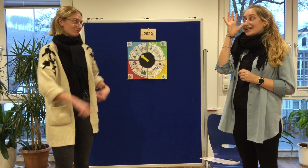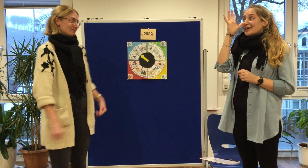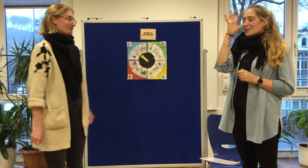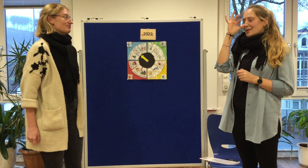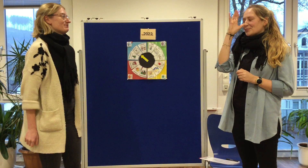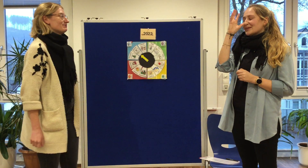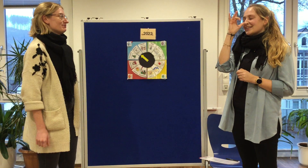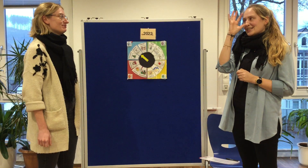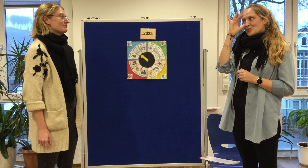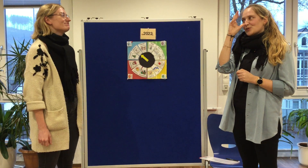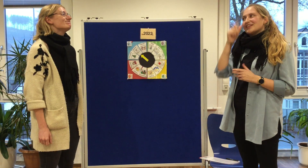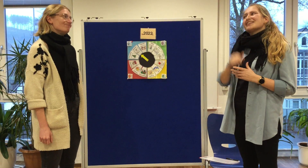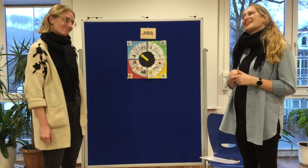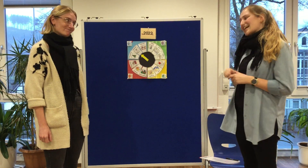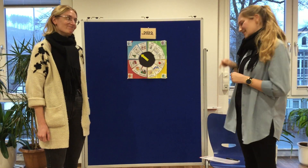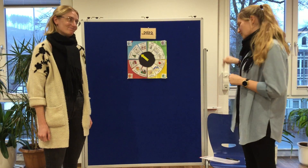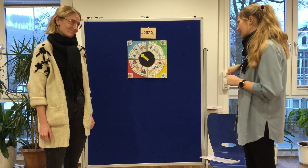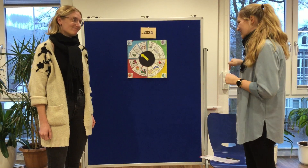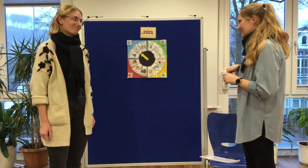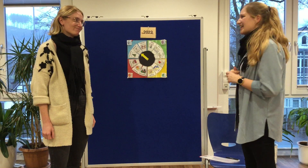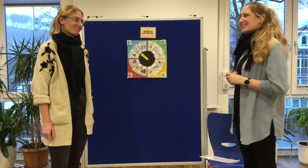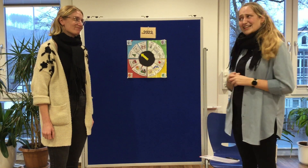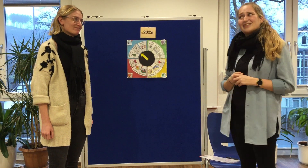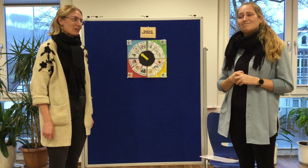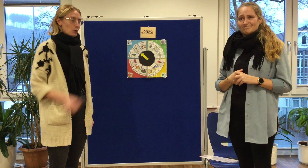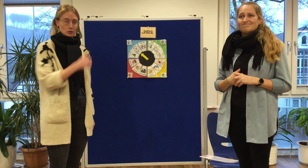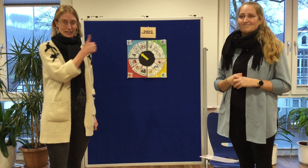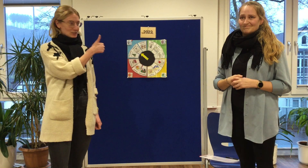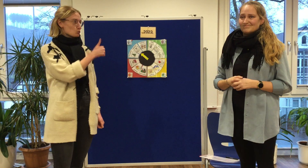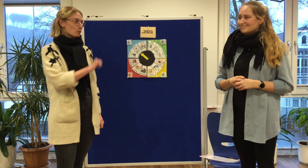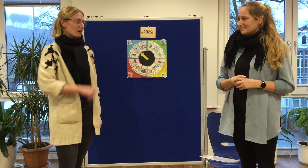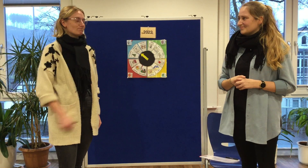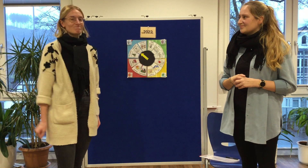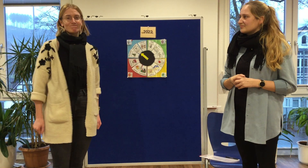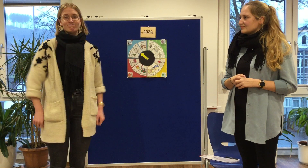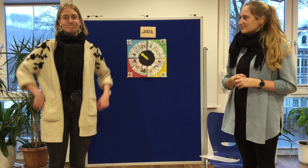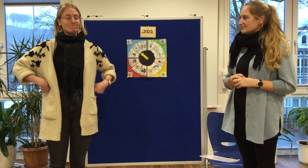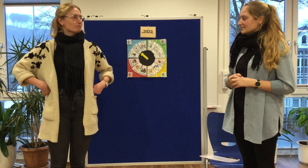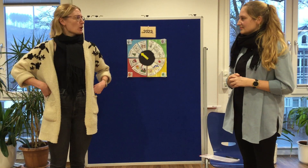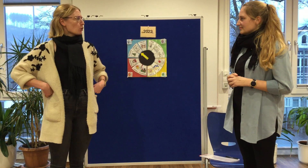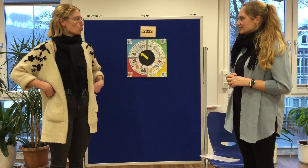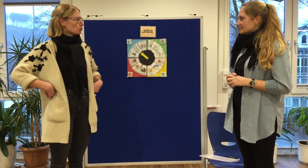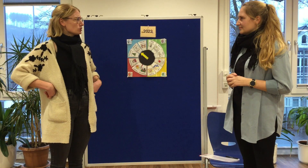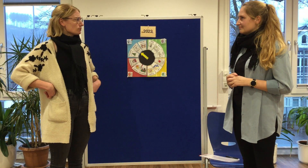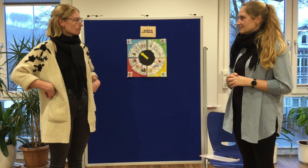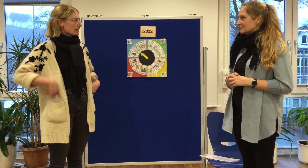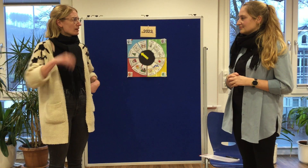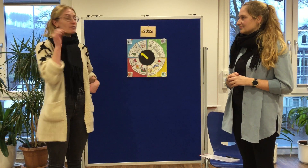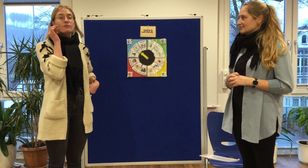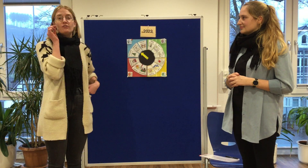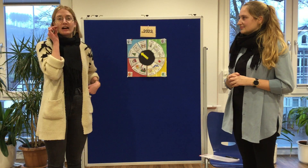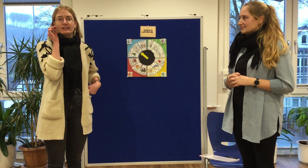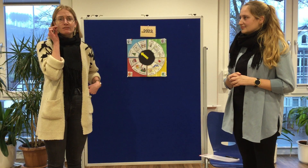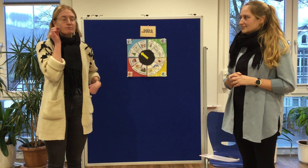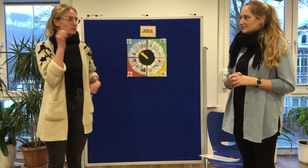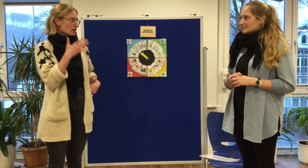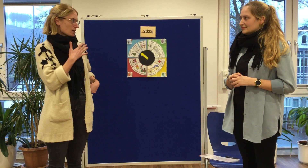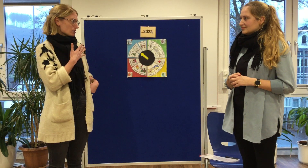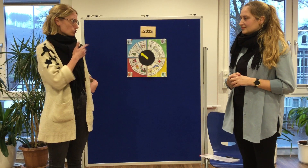Im April, okay. Trage ich mir gleich direkt ein. Okay, super. Und wann hast